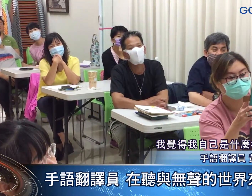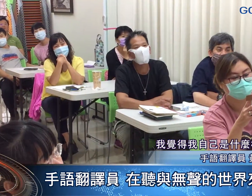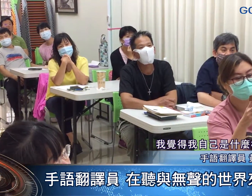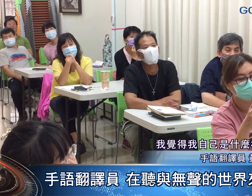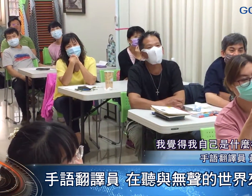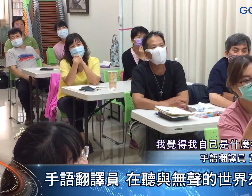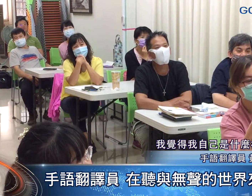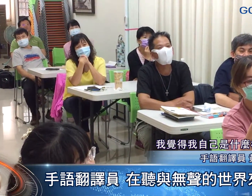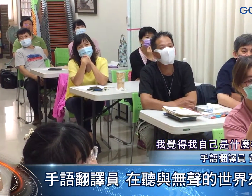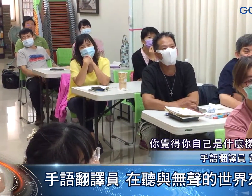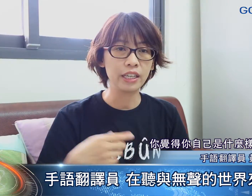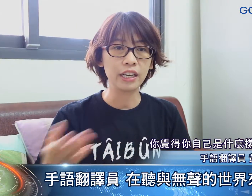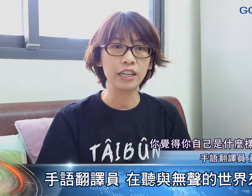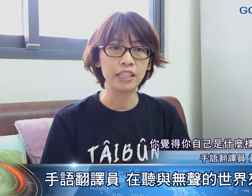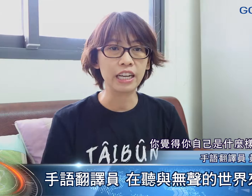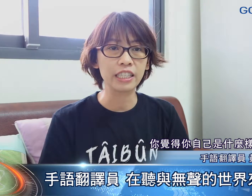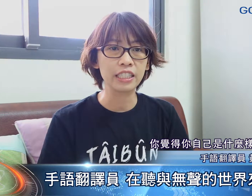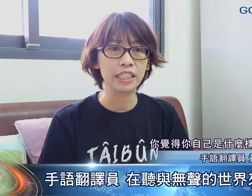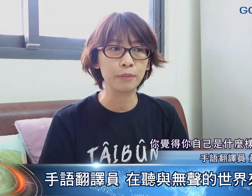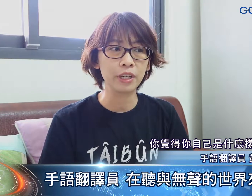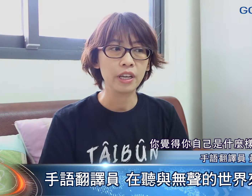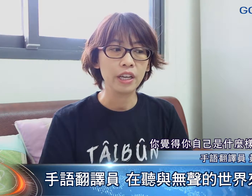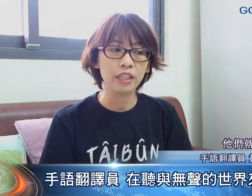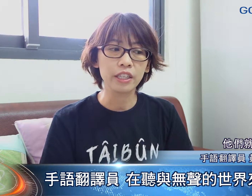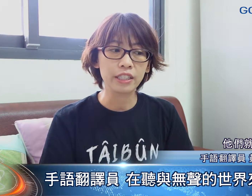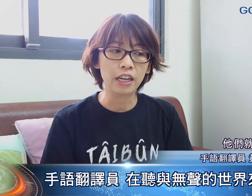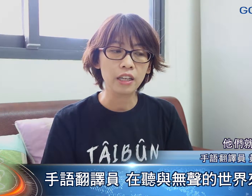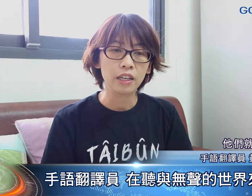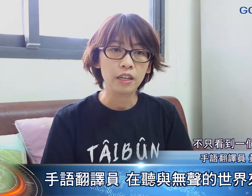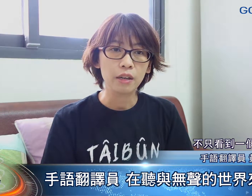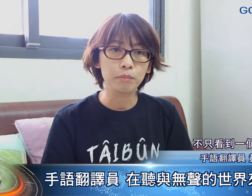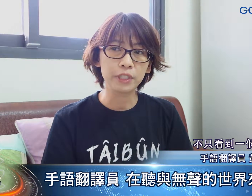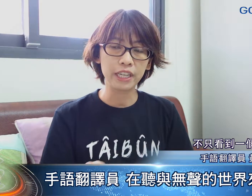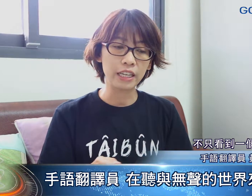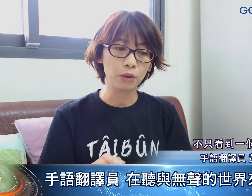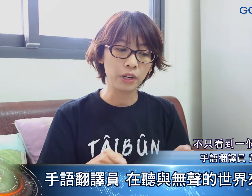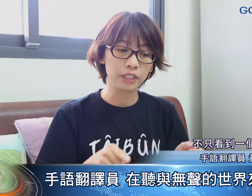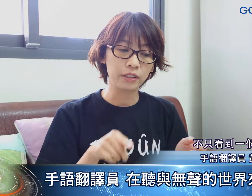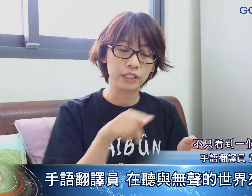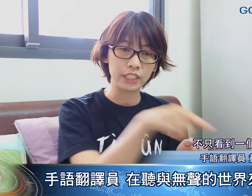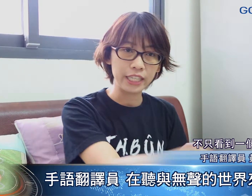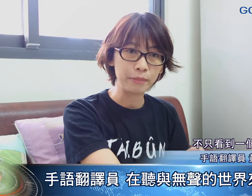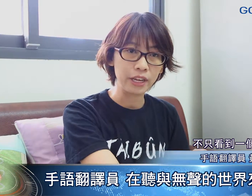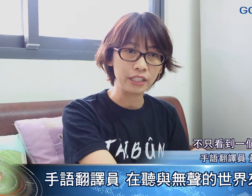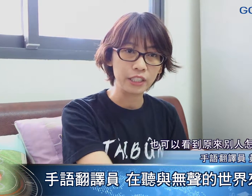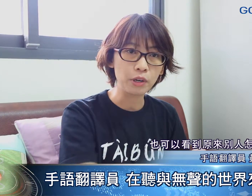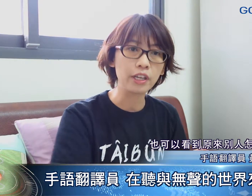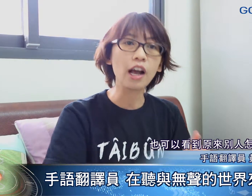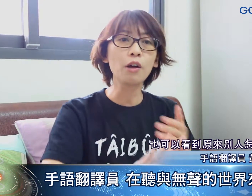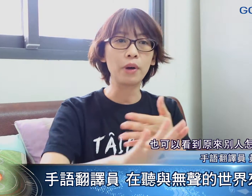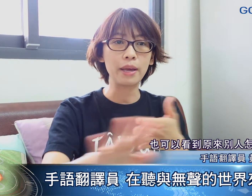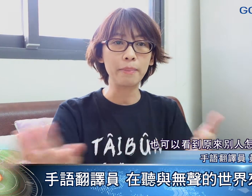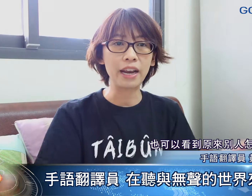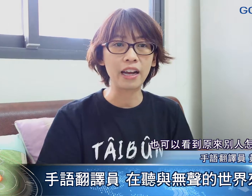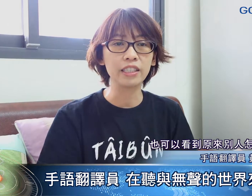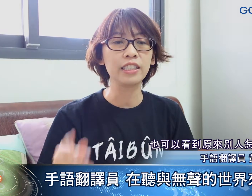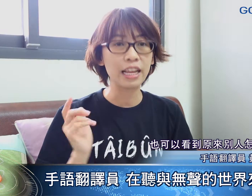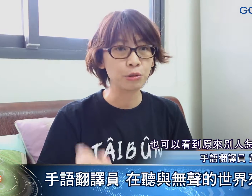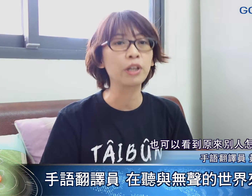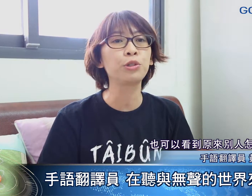家己是啥物，你感觉你家己是啥物，因就会当，唔是干那看到一点呀，是看到原来别人因安怎